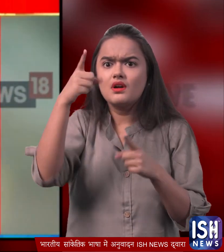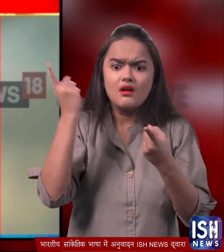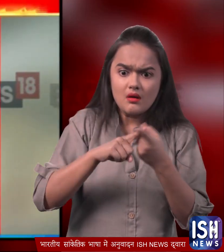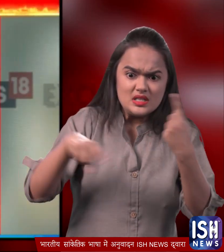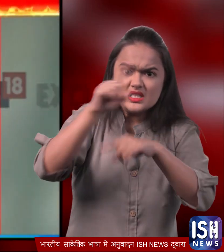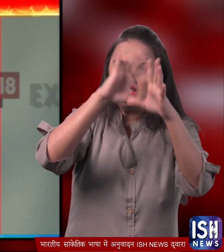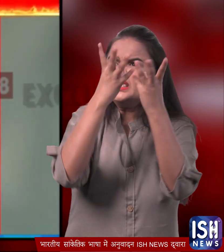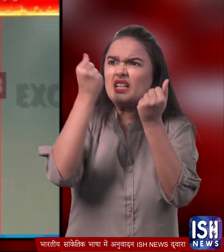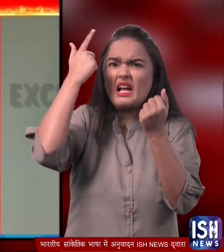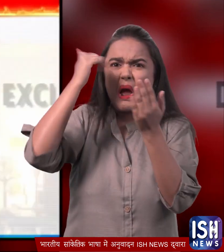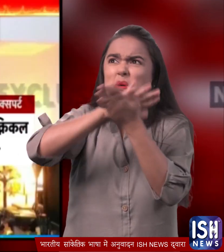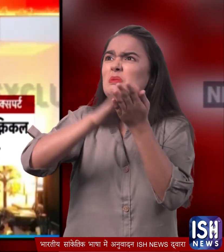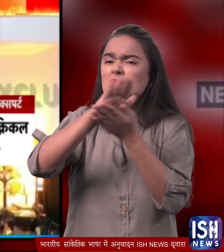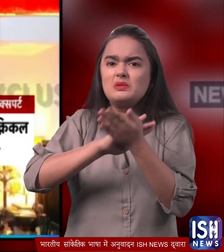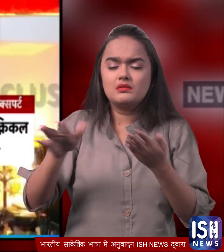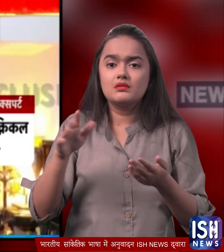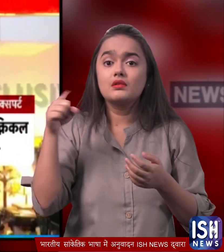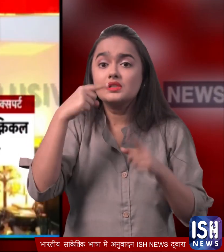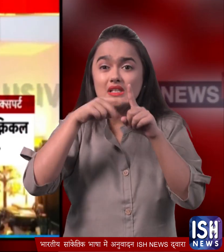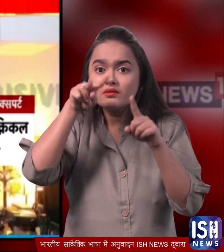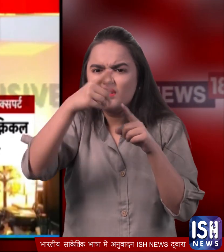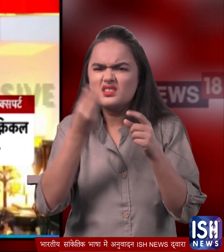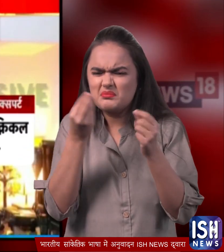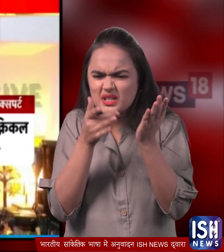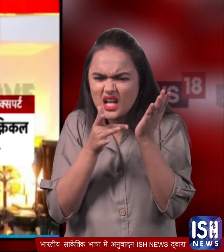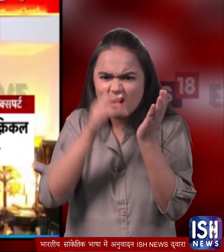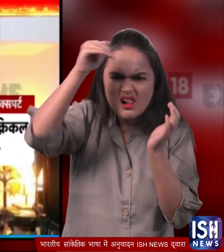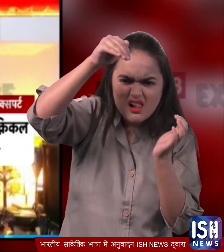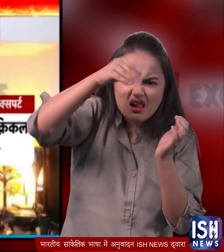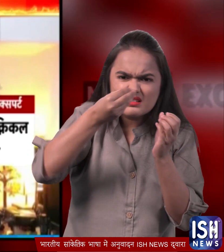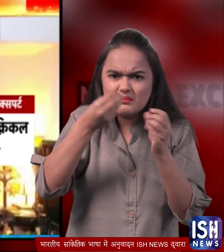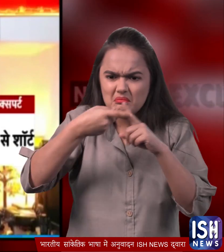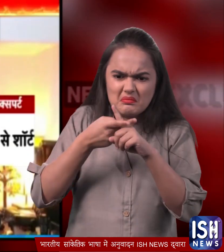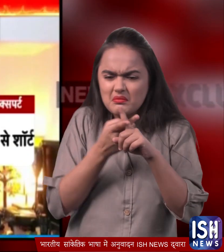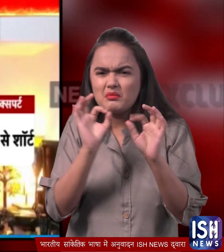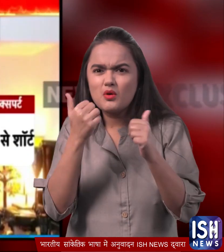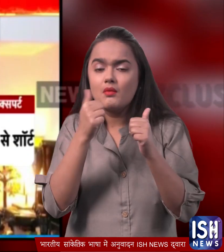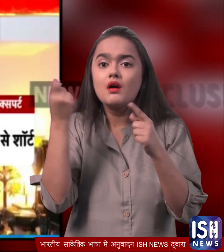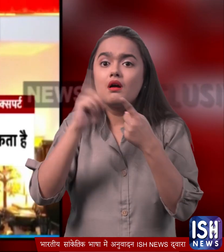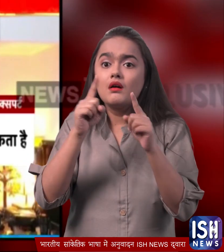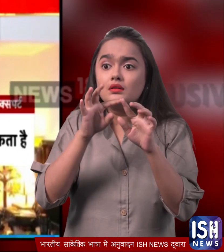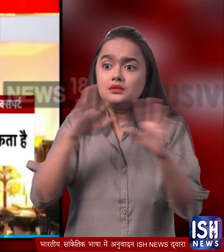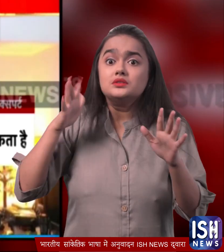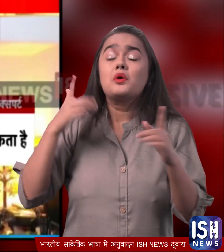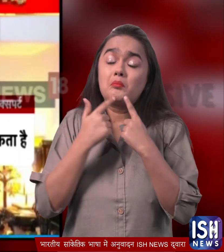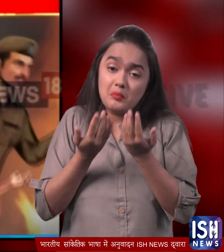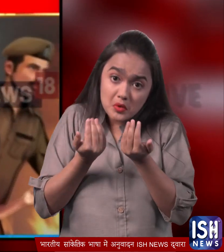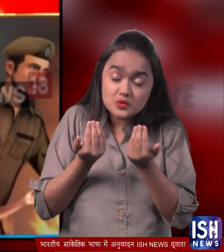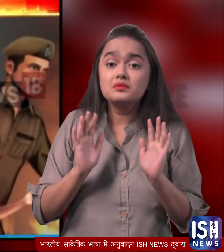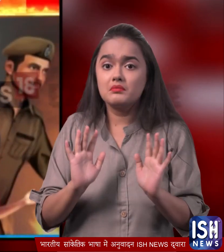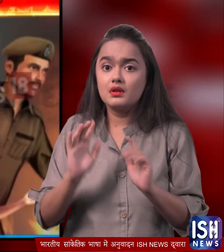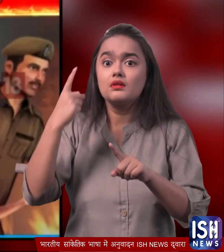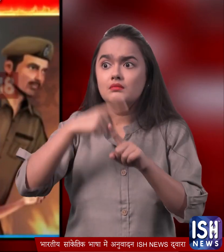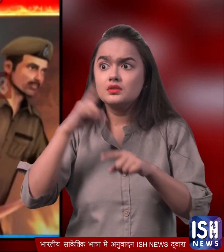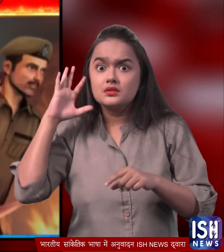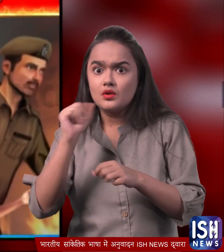कि इस घटना में पूरी तरह राख हो गया। इसमें कुछ टेक्निकल डिफिकल्टी आने की वजह से, टेक्निकल प्रॉब्लम आने की वजह से शॉर्ट सर्किट हो सकता है। इस